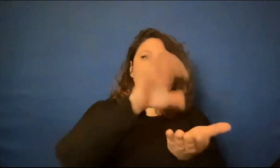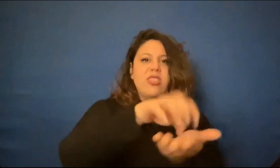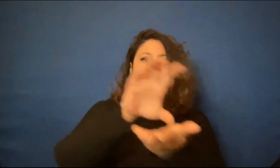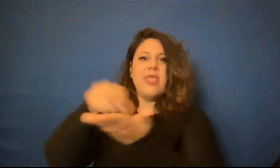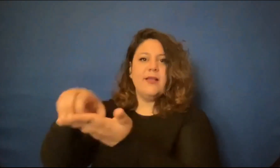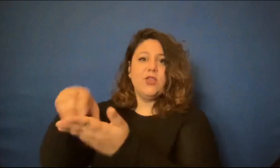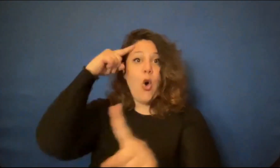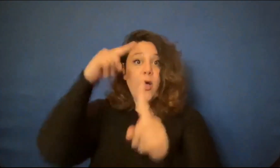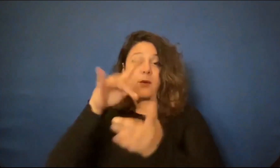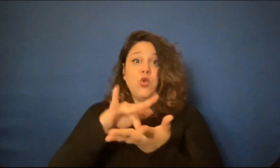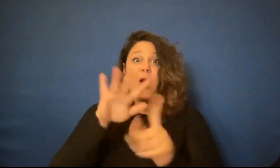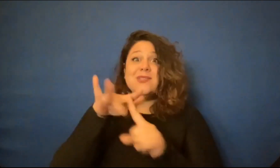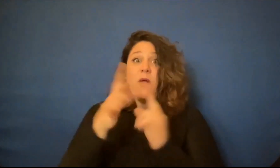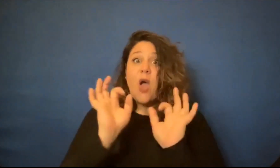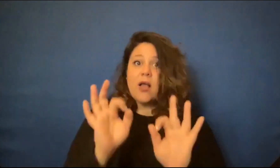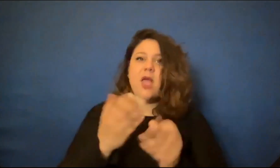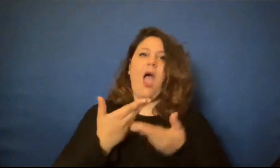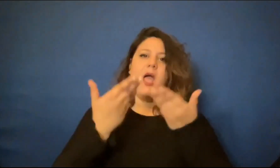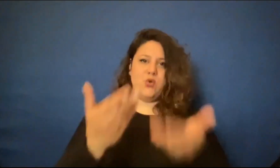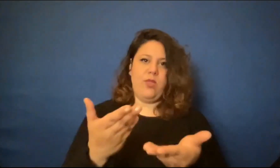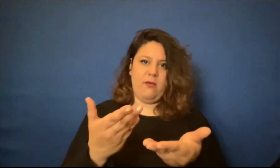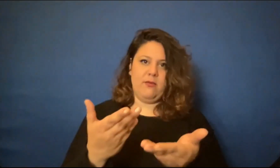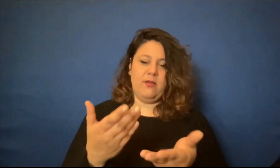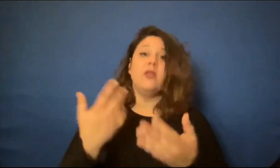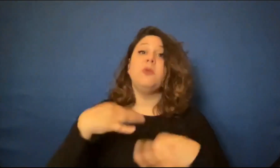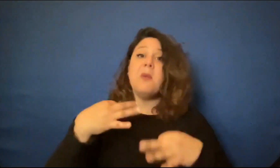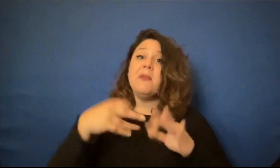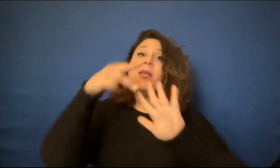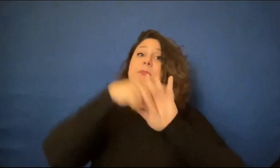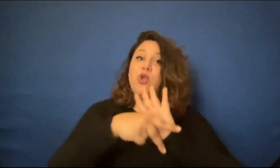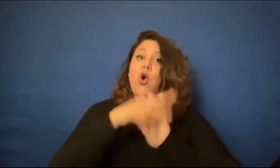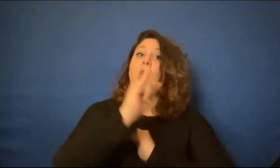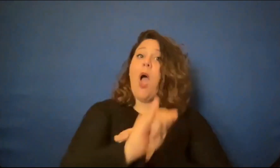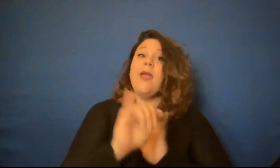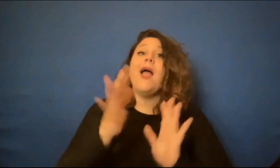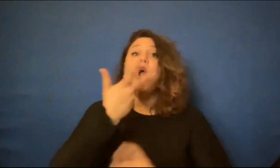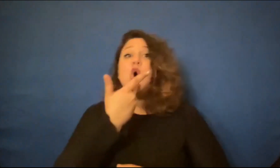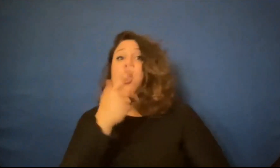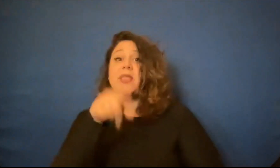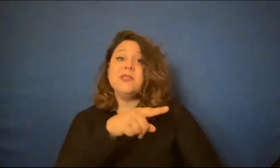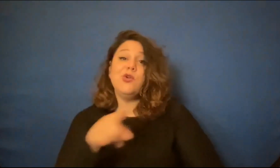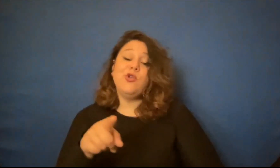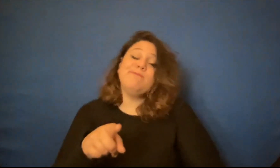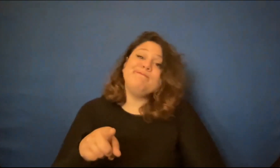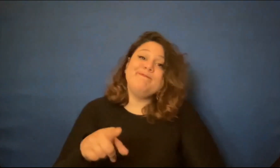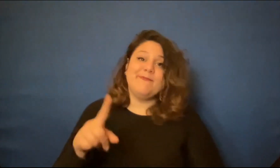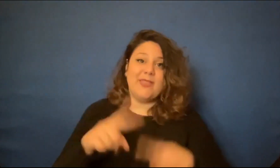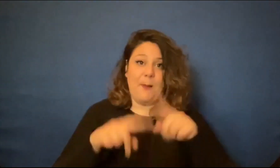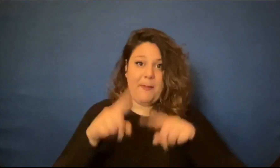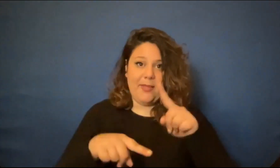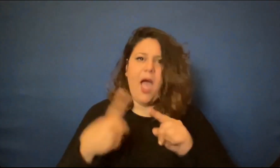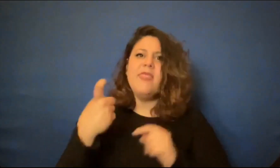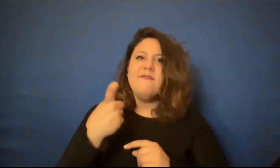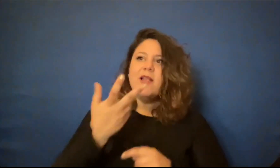estos casos. Es decir, el protocolo generalmente existe, otra cosa es que lo conozcan. Lo que hay que hacer es pues que se conozca, que se ponga